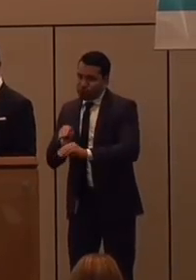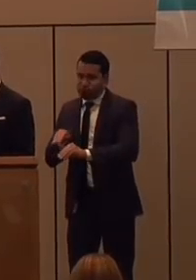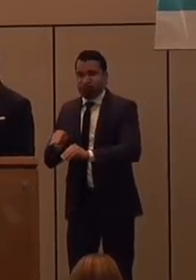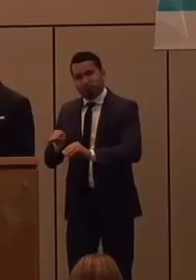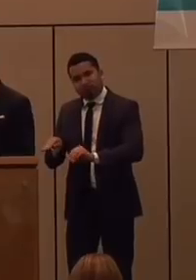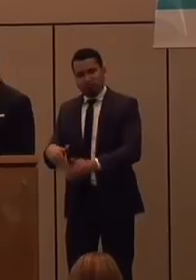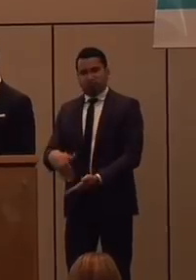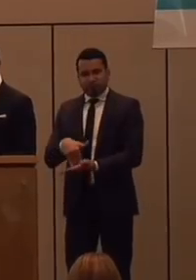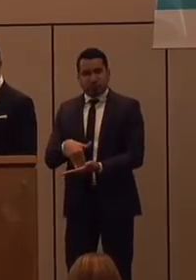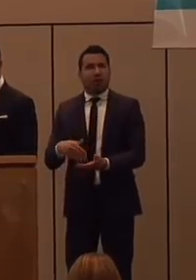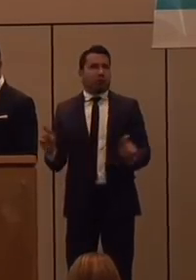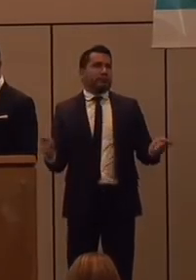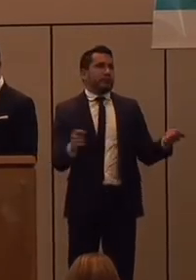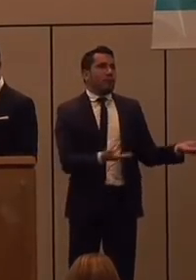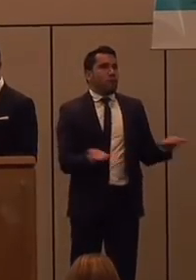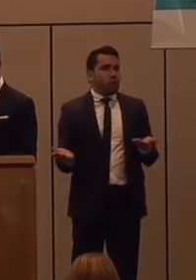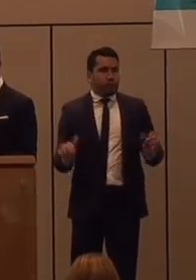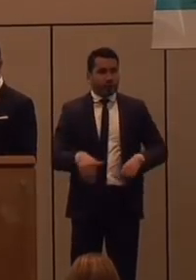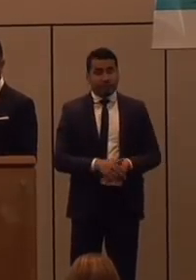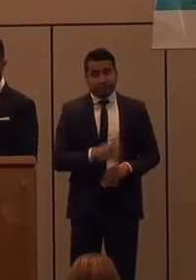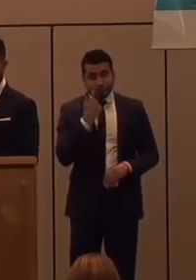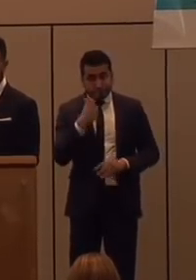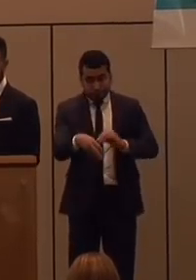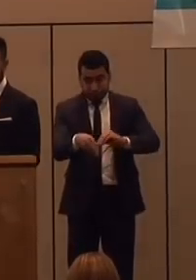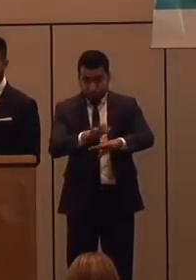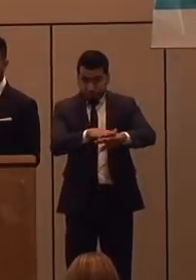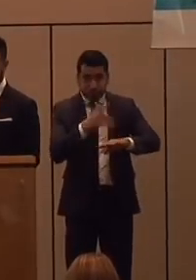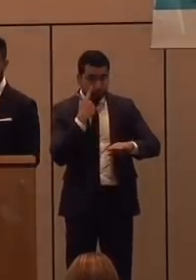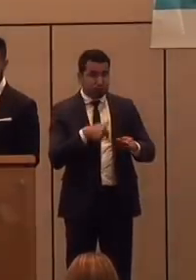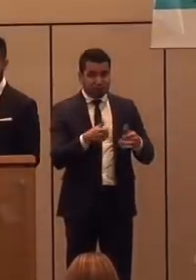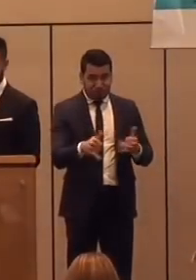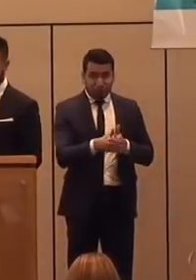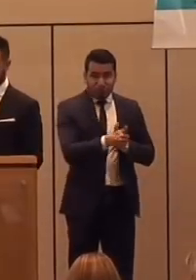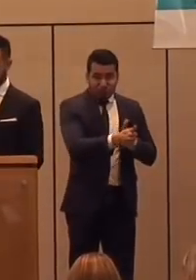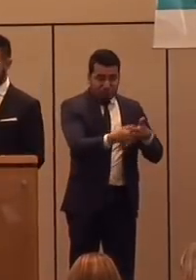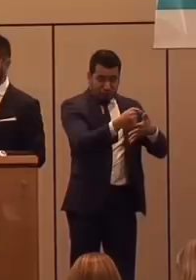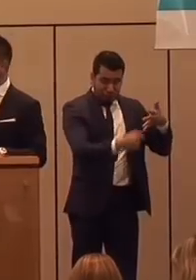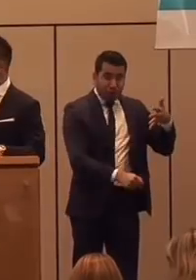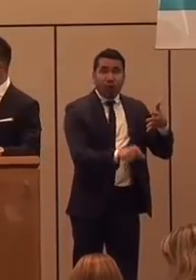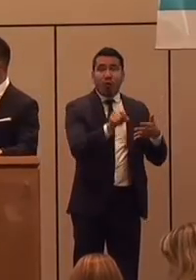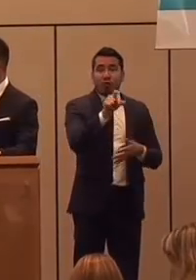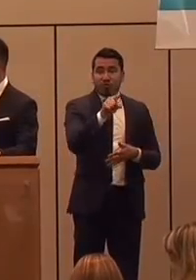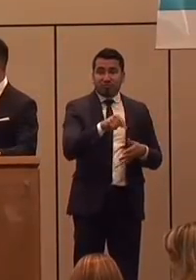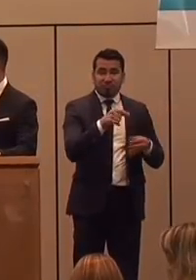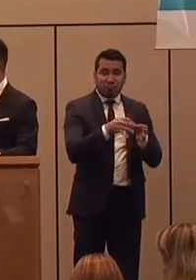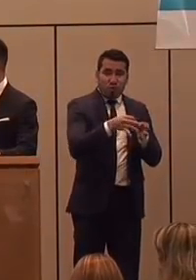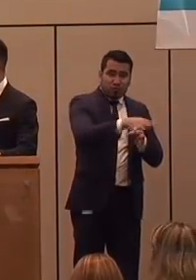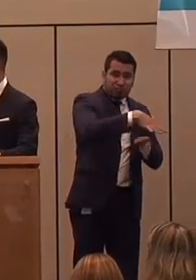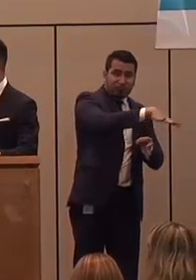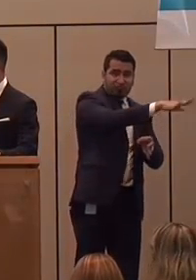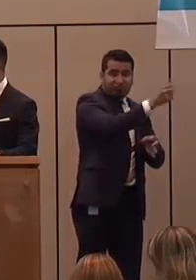tengan en cuenta que van a venir además de los municipios que están reflejados en las rutas que estamos en este momento alimentando en la página